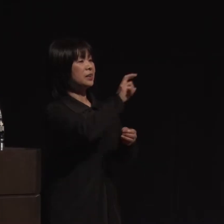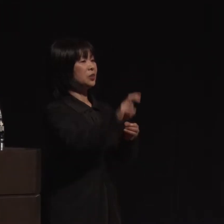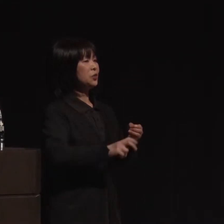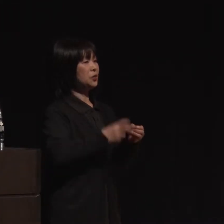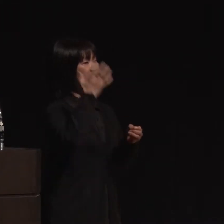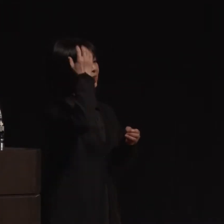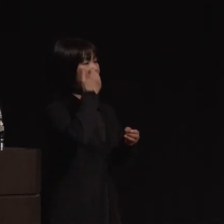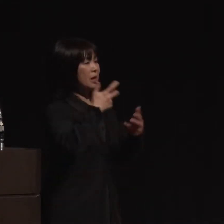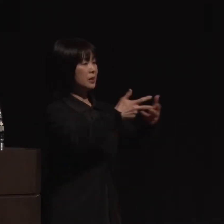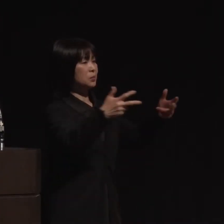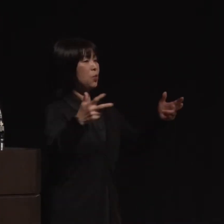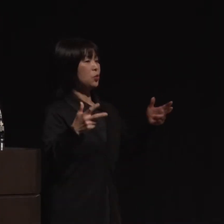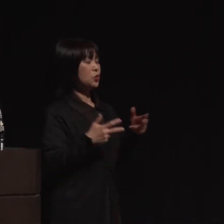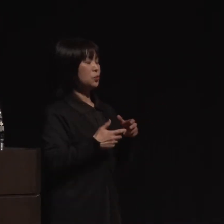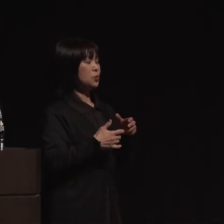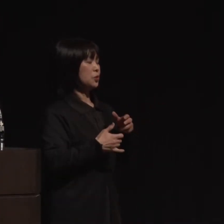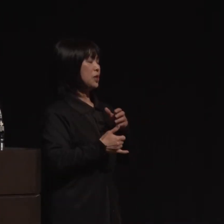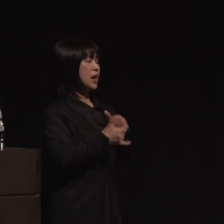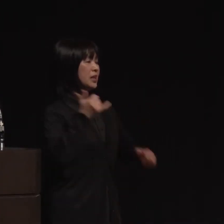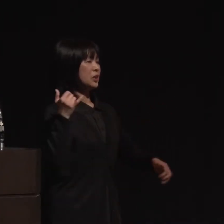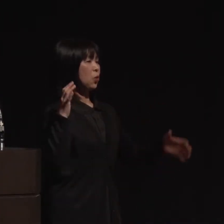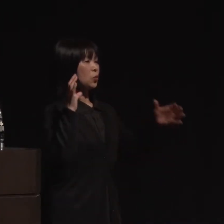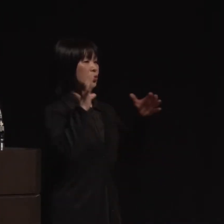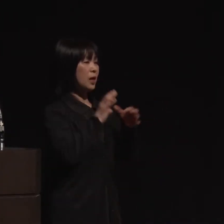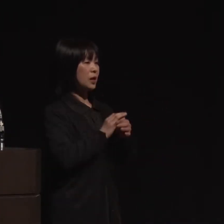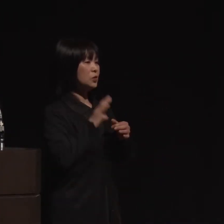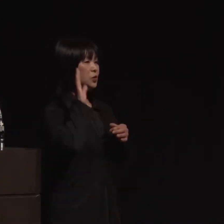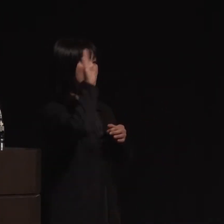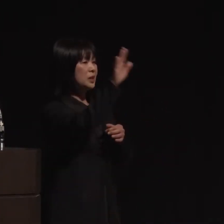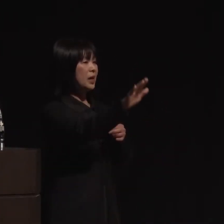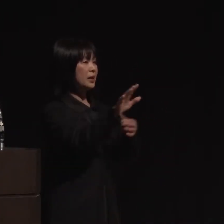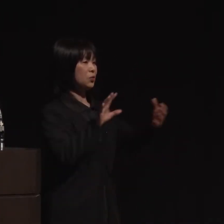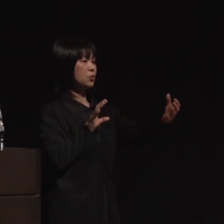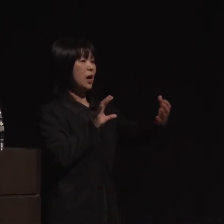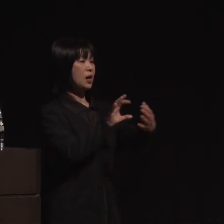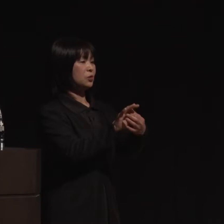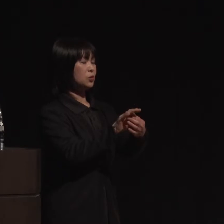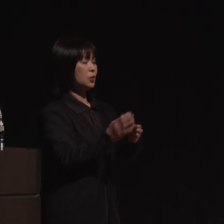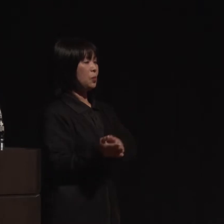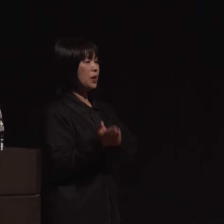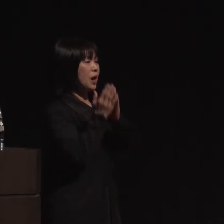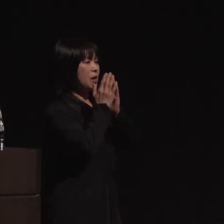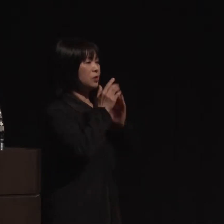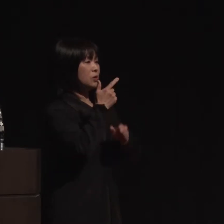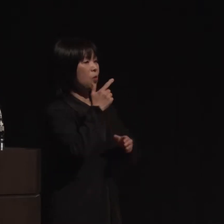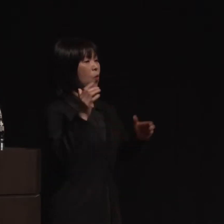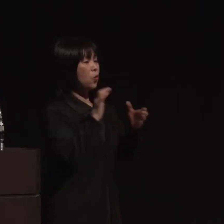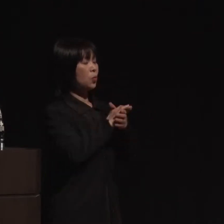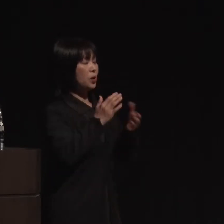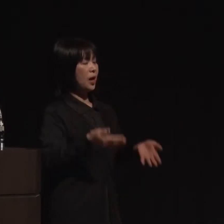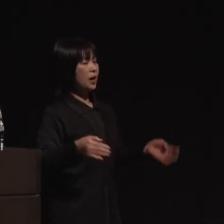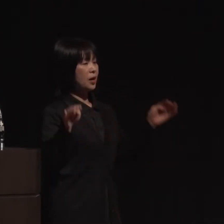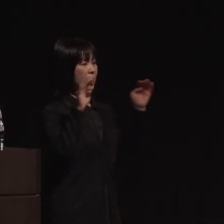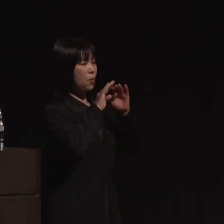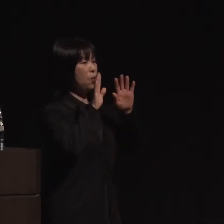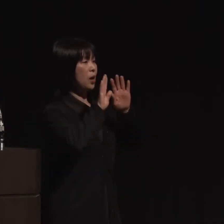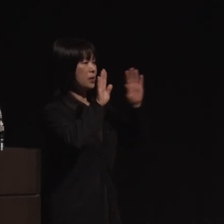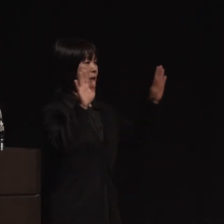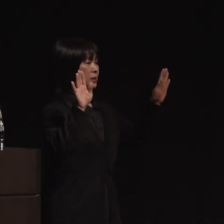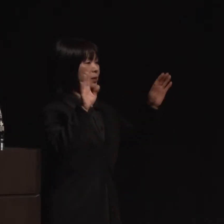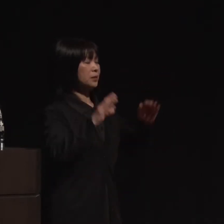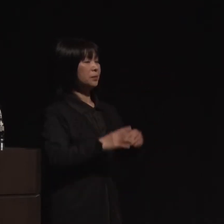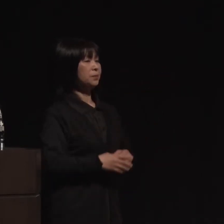シンポジウム、歴史とつながる未来につなぐよみがえる大友館を開催いたします